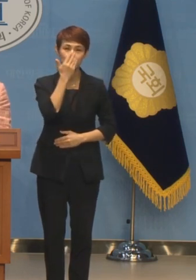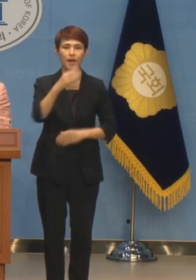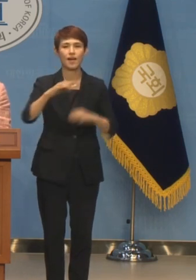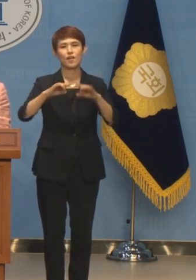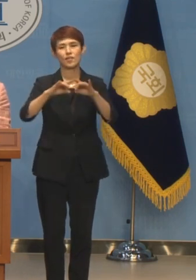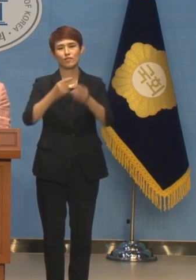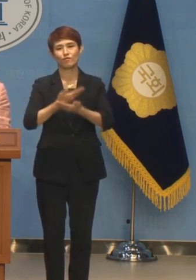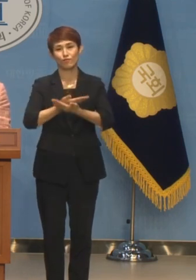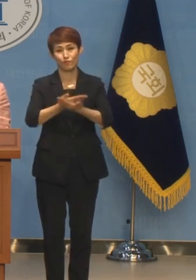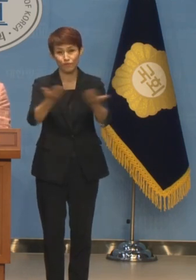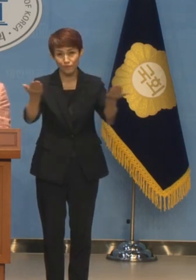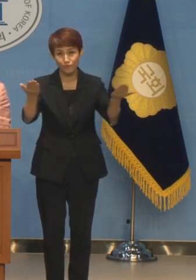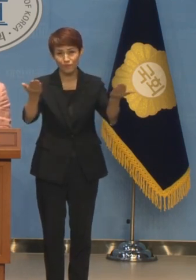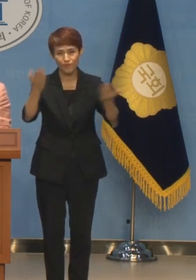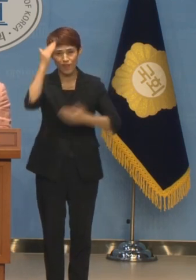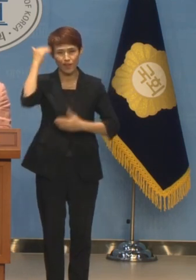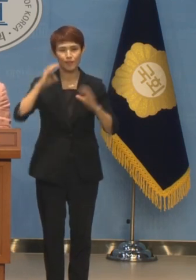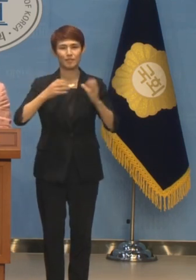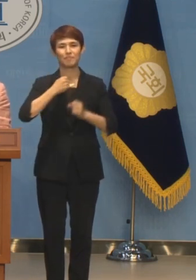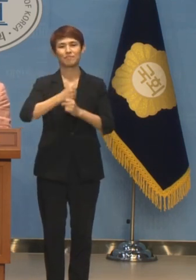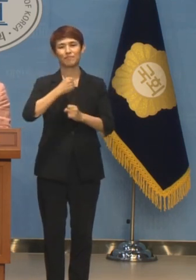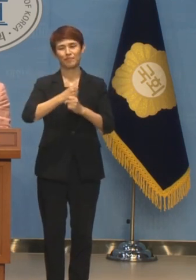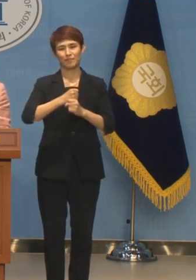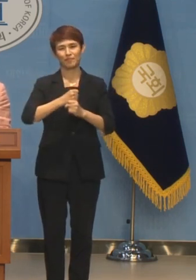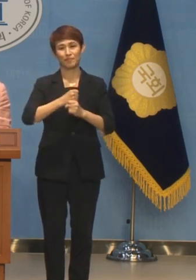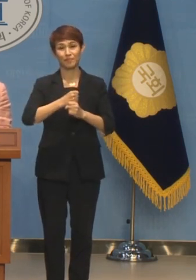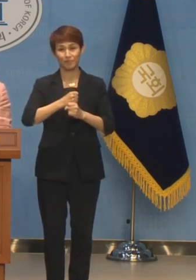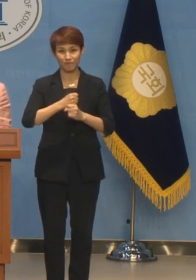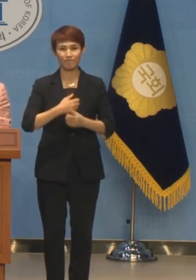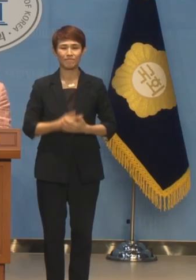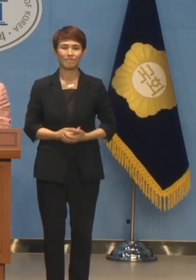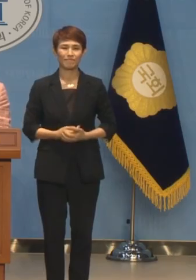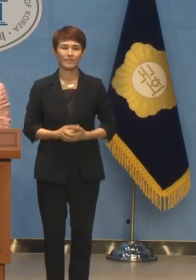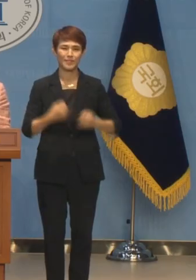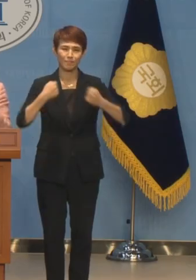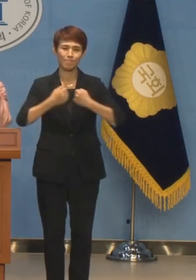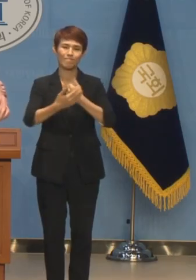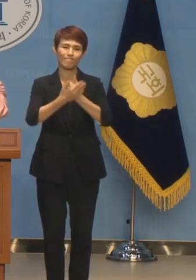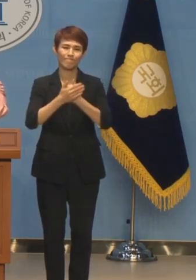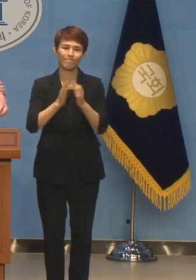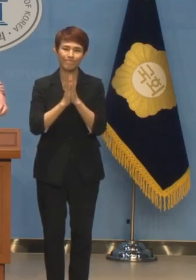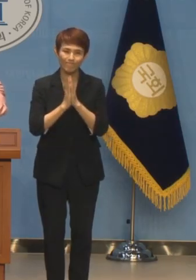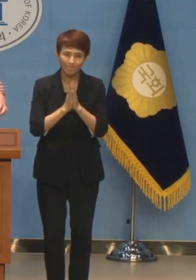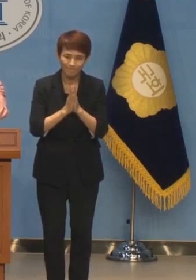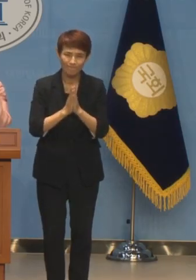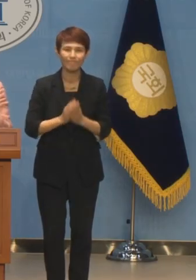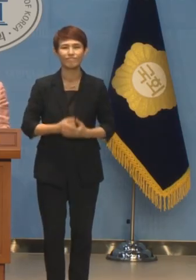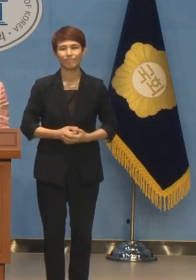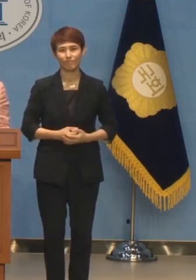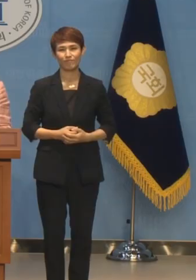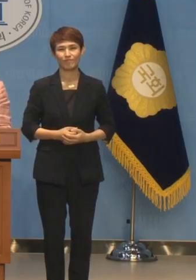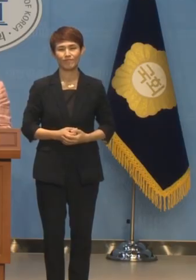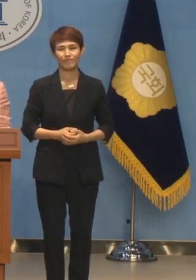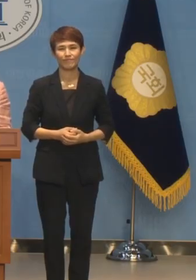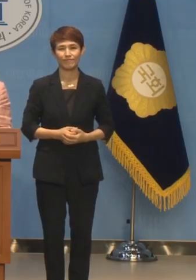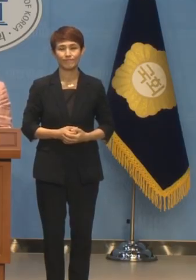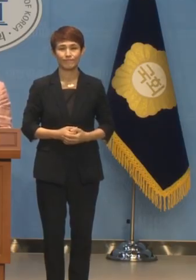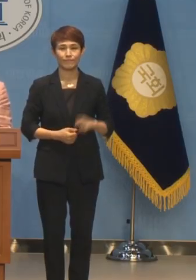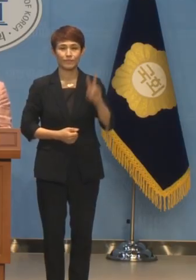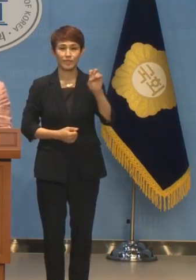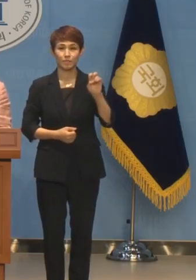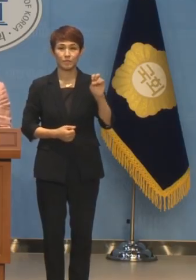에너지를 제공하는 대한민국을 만들어 나갈 수 있도록 힘을 모아주시길 부탁드립니다.